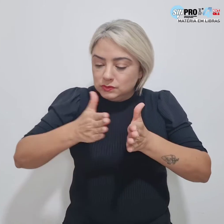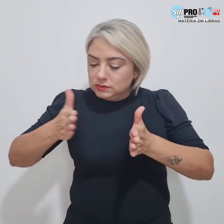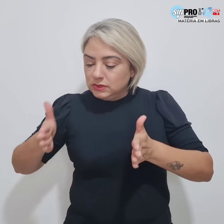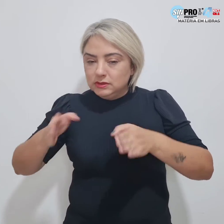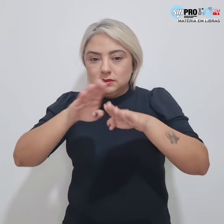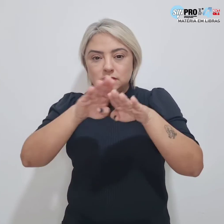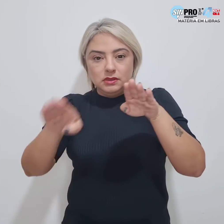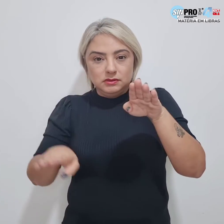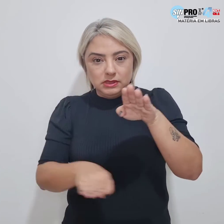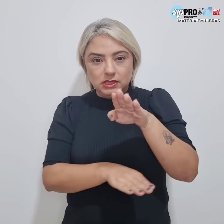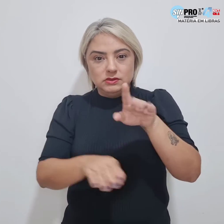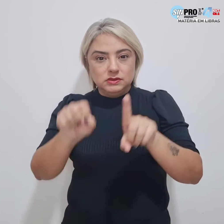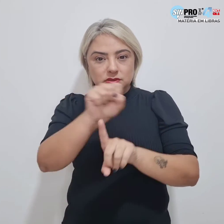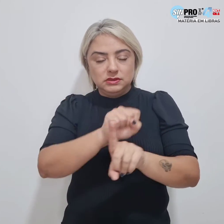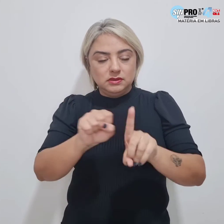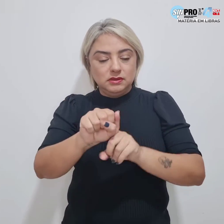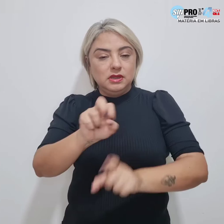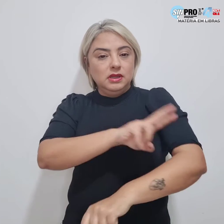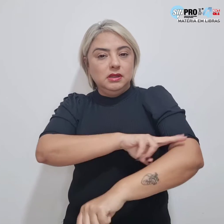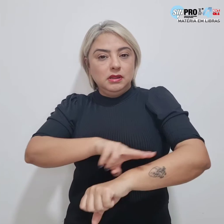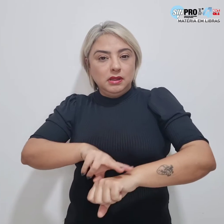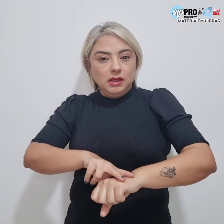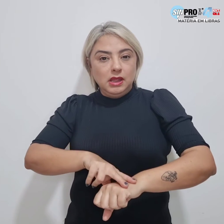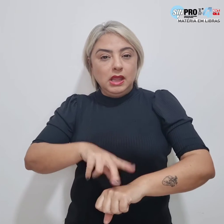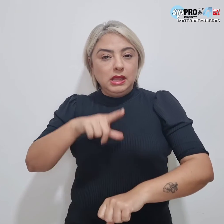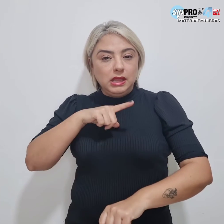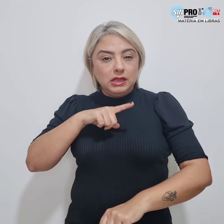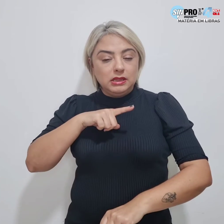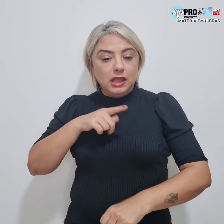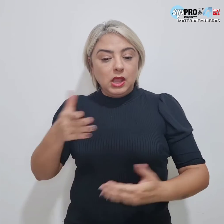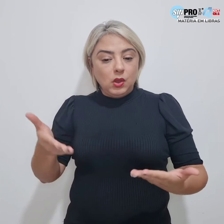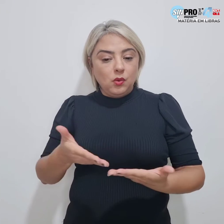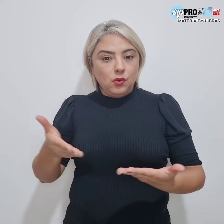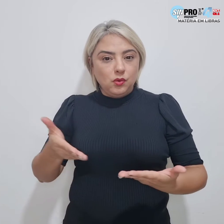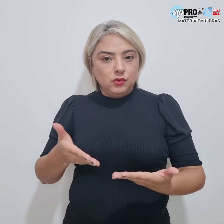desigualdade social e racial que perdura até os dias de hoje.